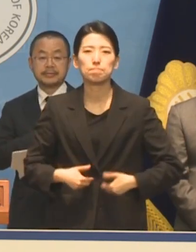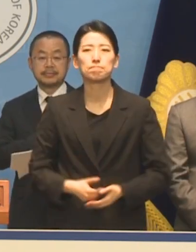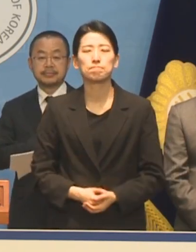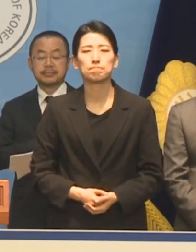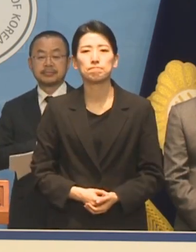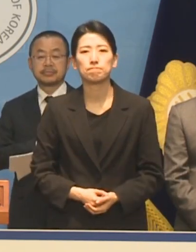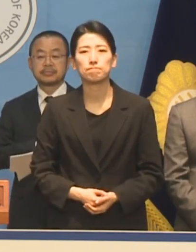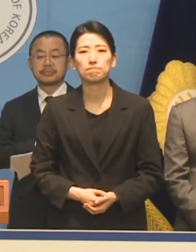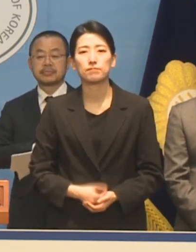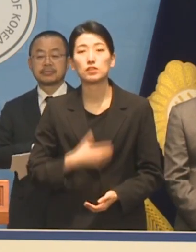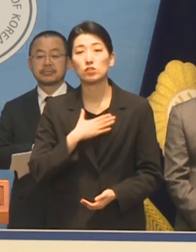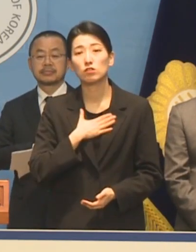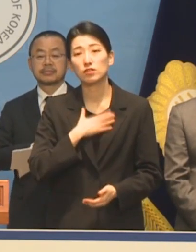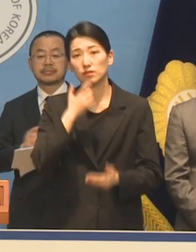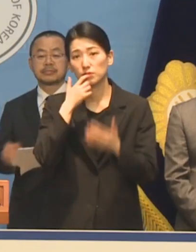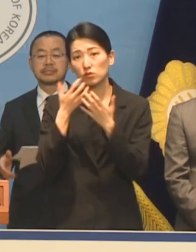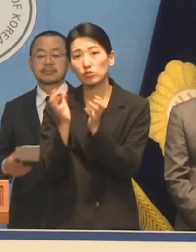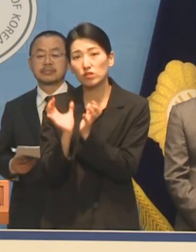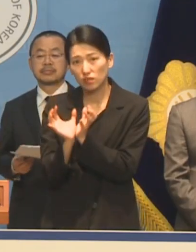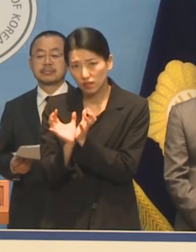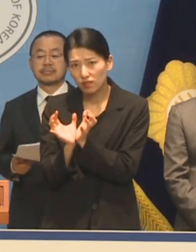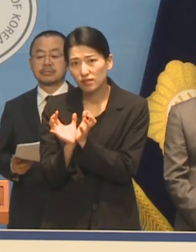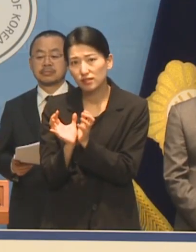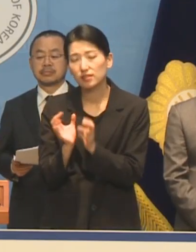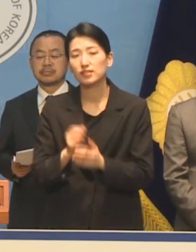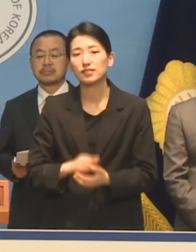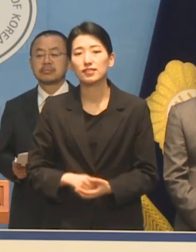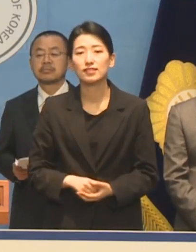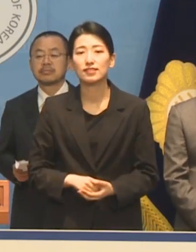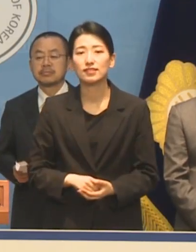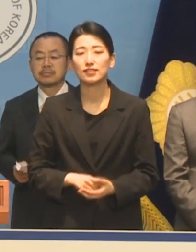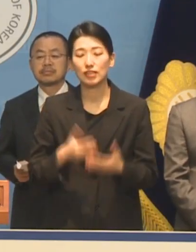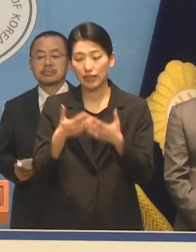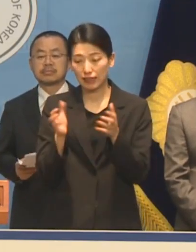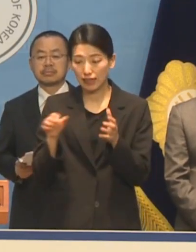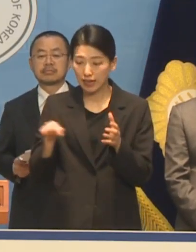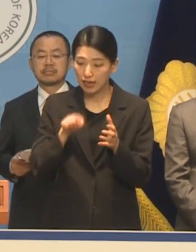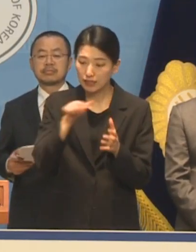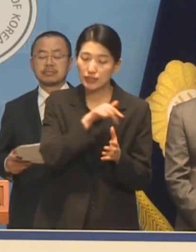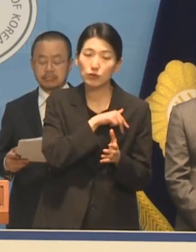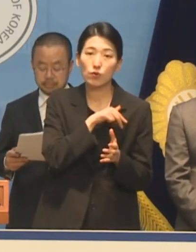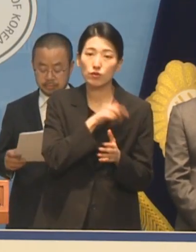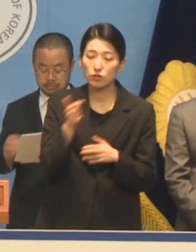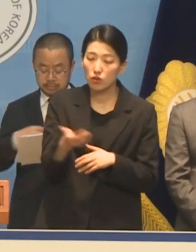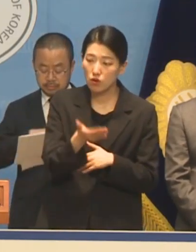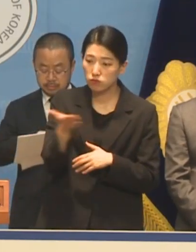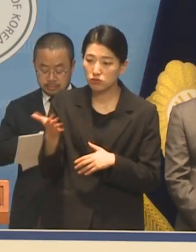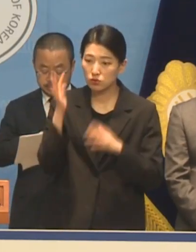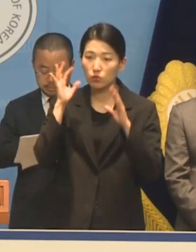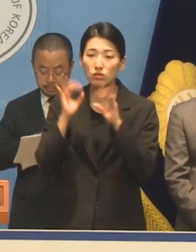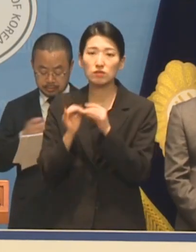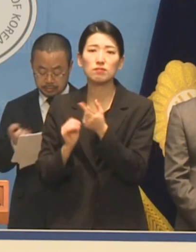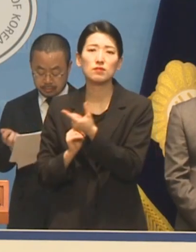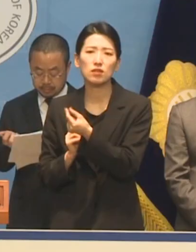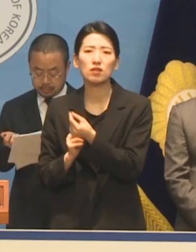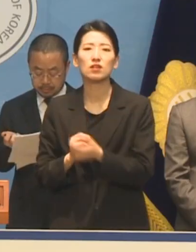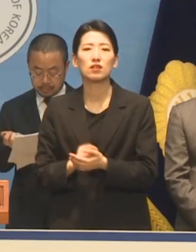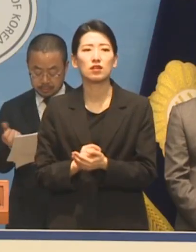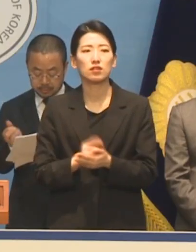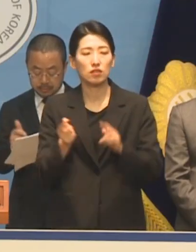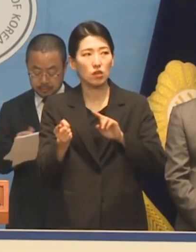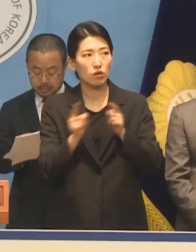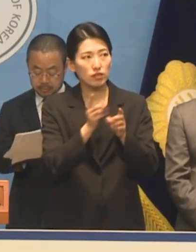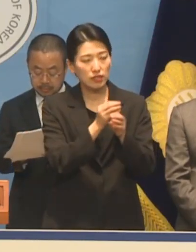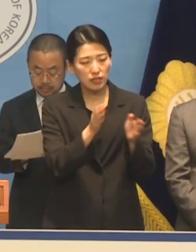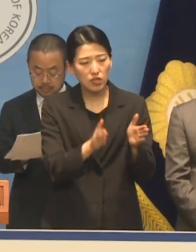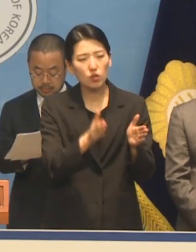더불어민주당 노동존중 실천단과 뜻을 함께하는 당내의 여러 의원님들께서도 회생기한 연장을